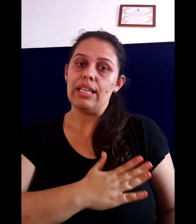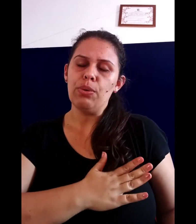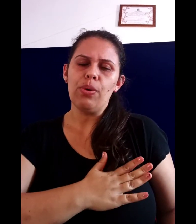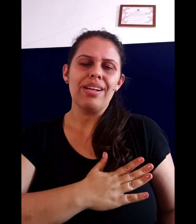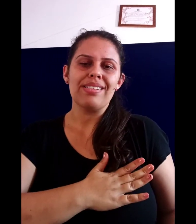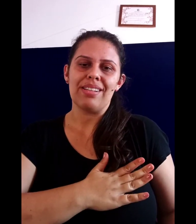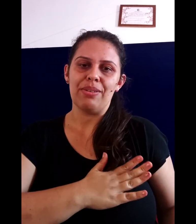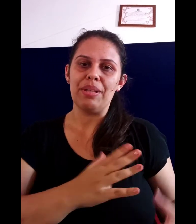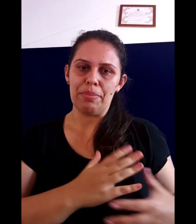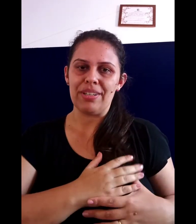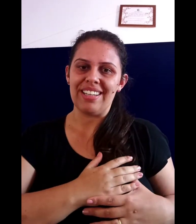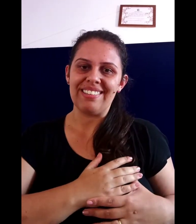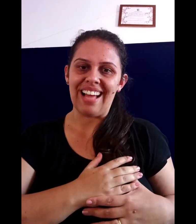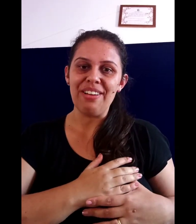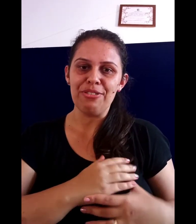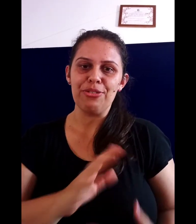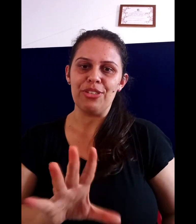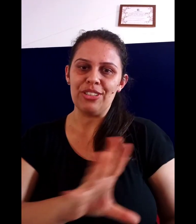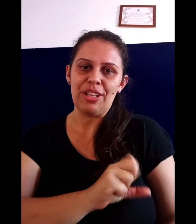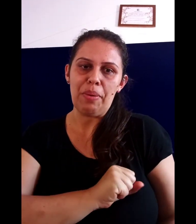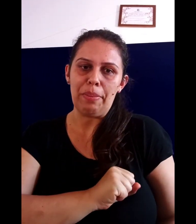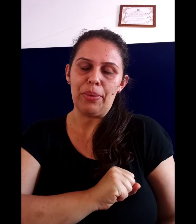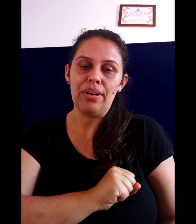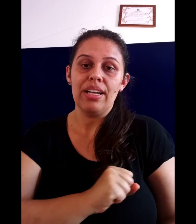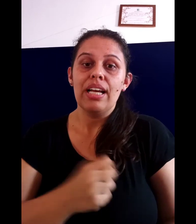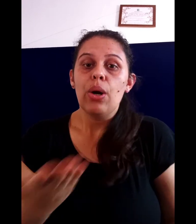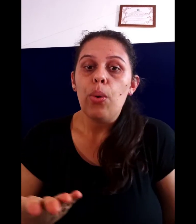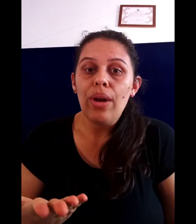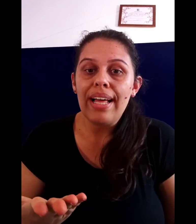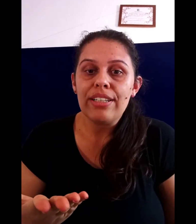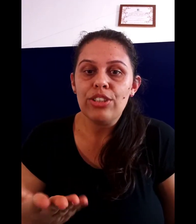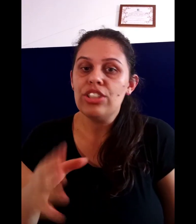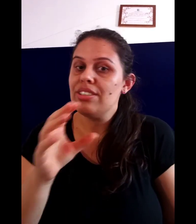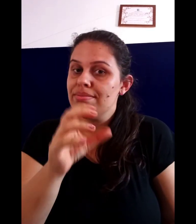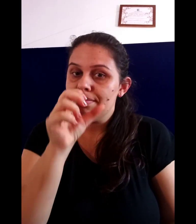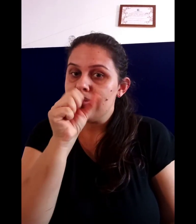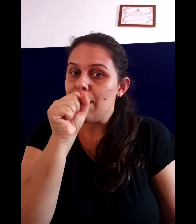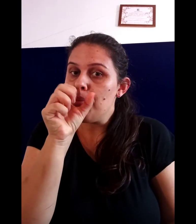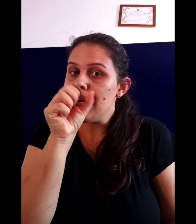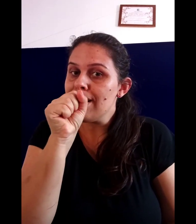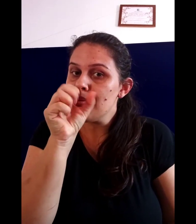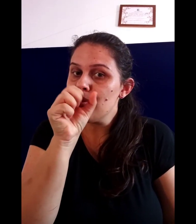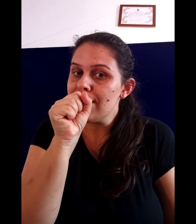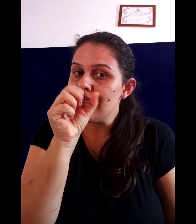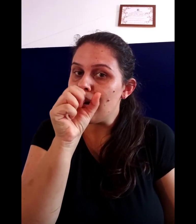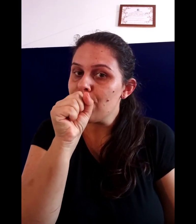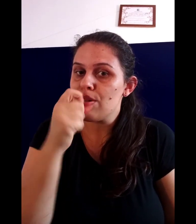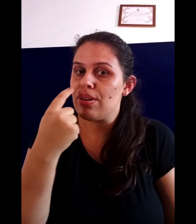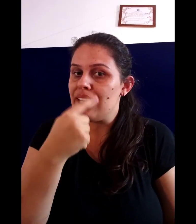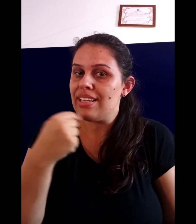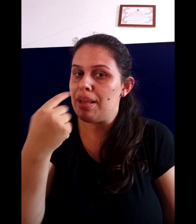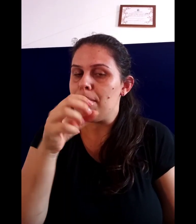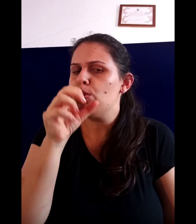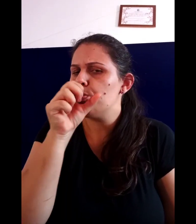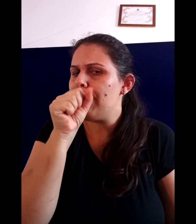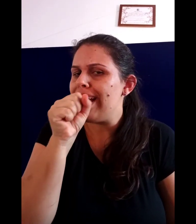no coração, né? Porque tá envolvido, né? O amor. O laranja é o mesmo sinal, só que aqui na mão, chupa